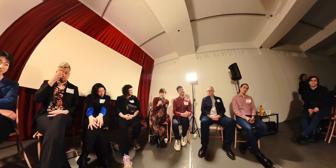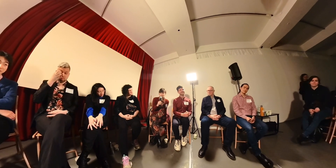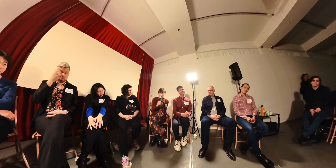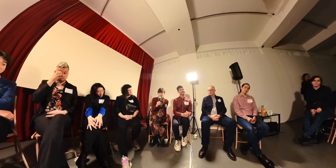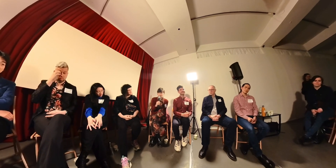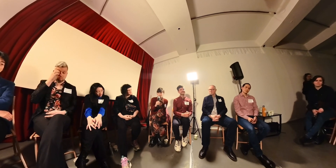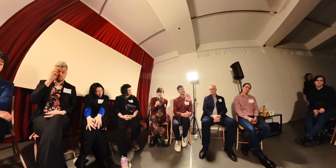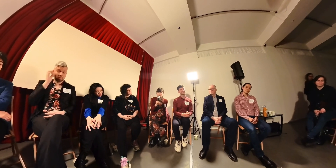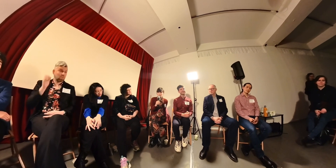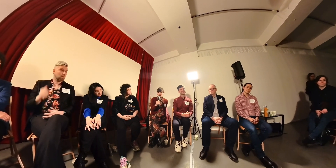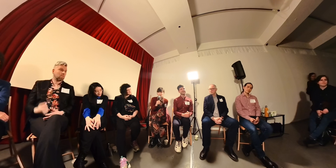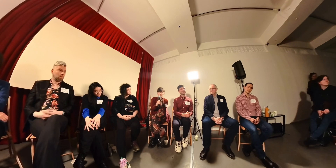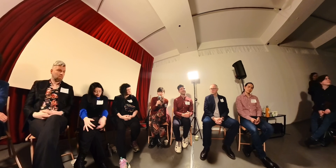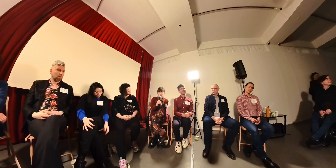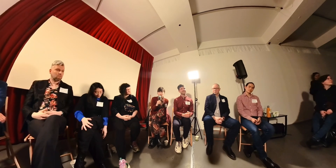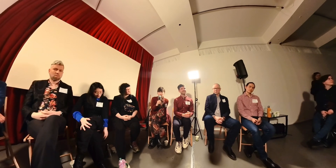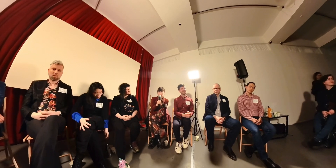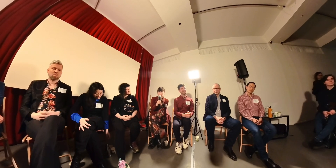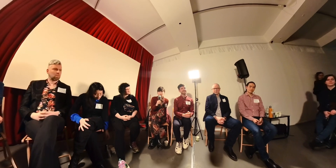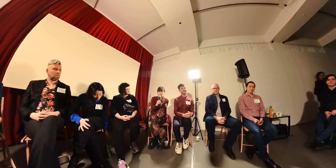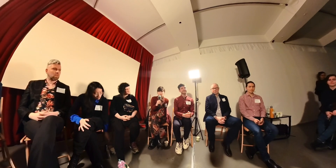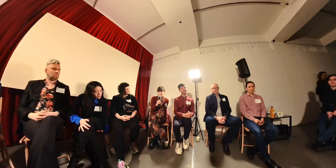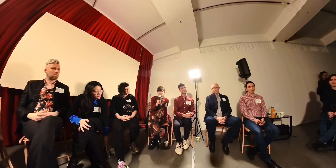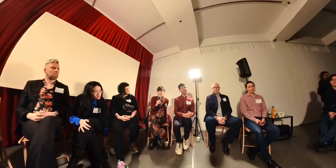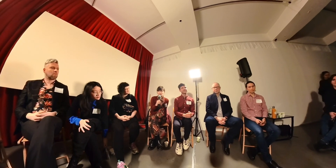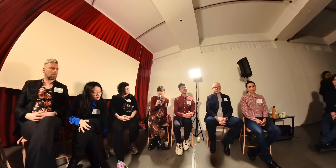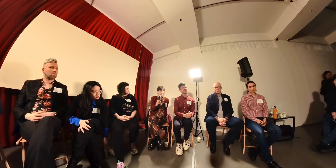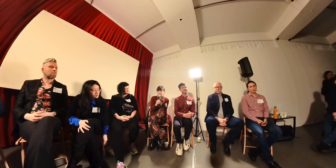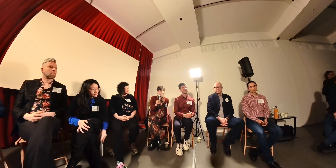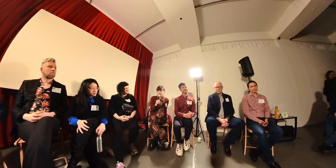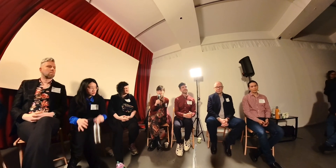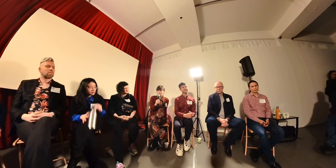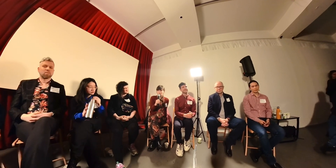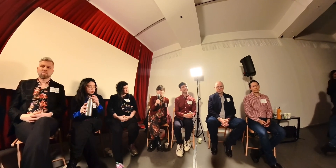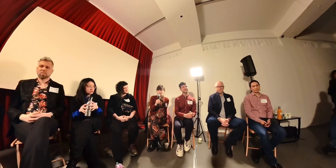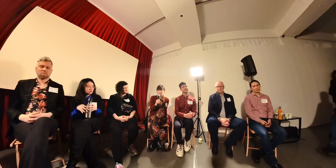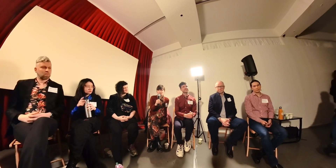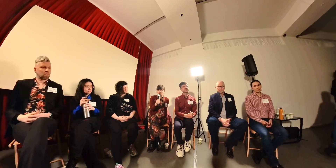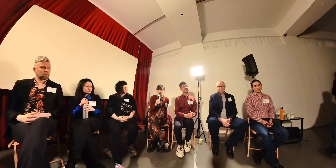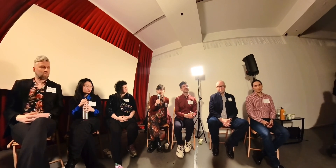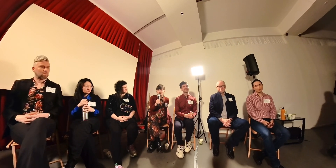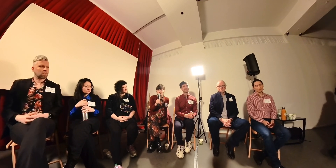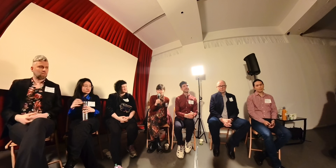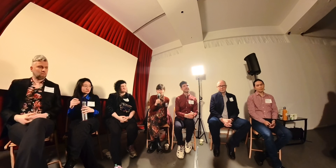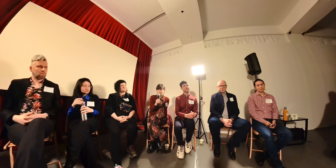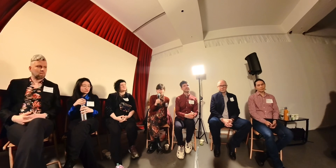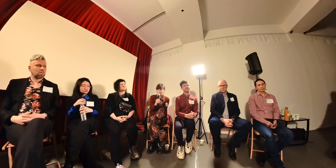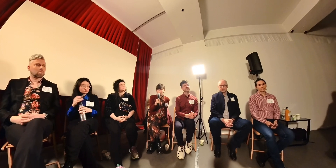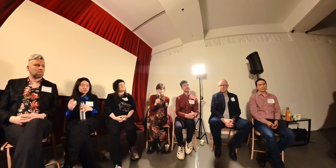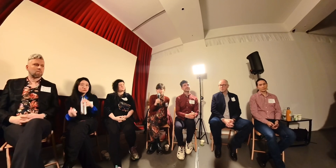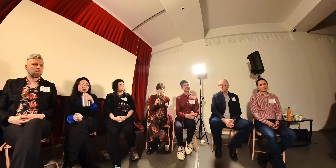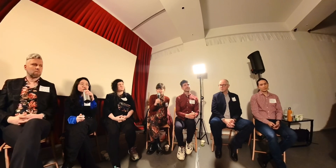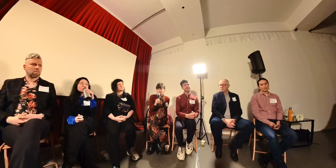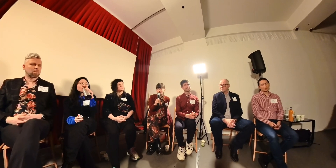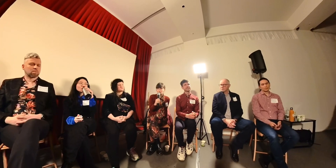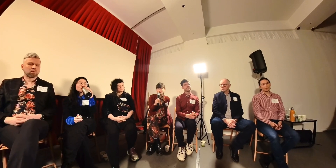společně napíšeme politický projev do Millerovy vily a budeme ten dům brát jako dům, který je velmi luxusní a nedosažitelný a